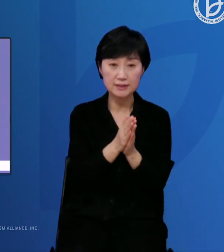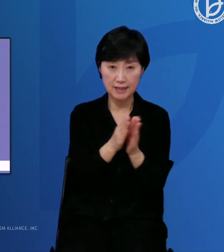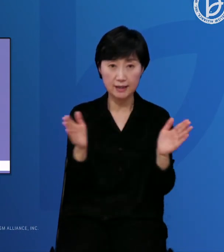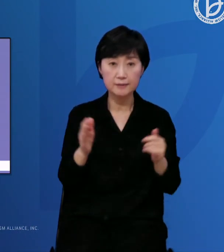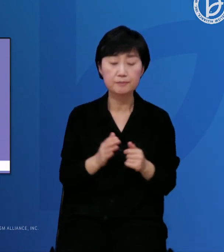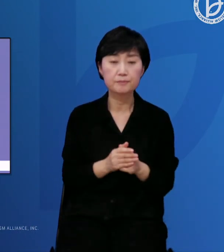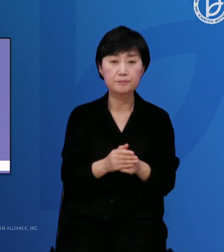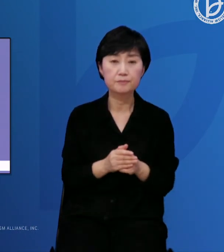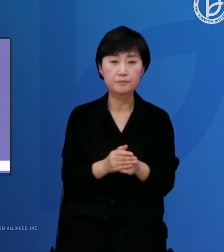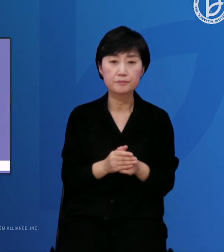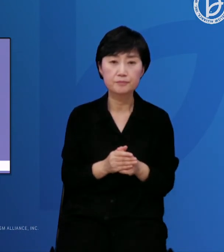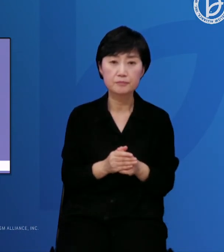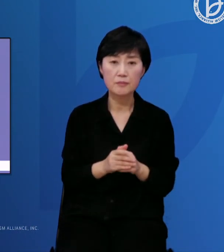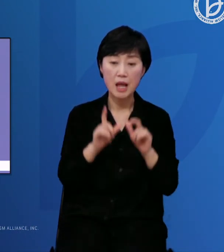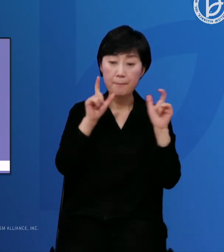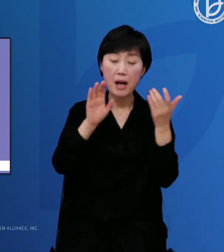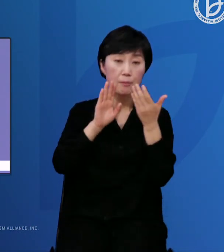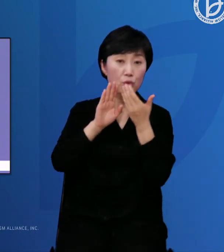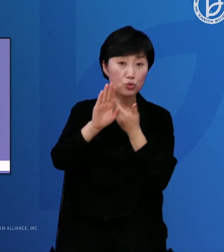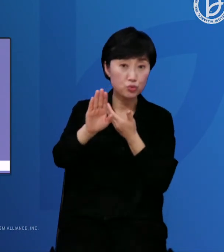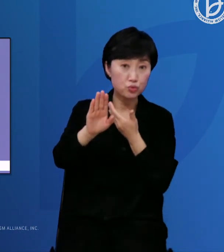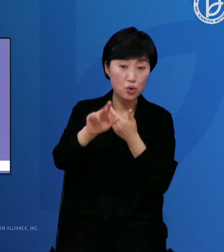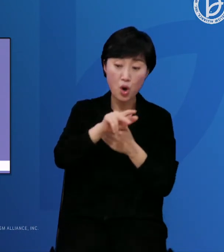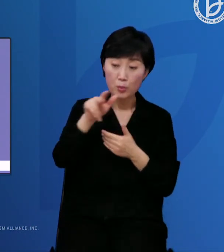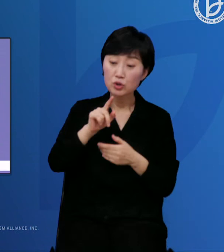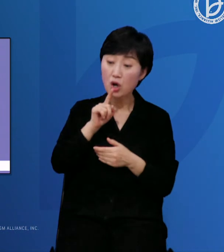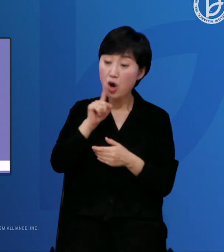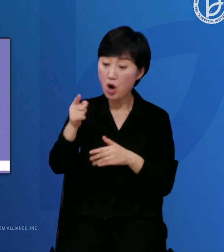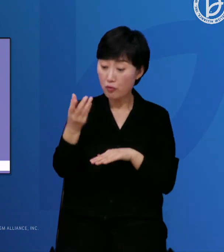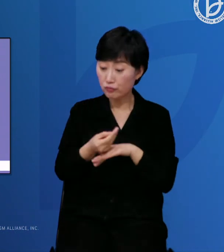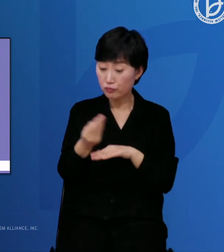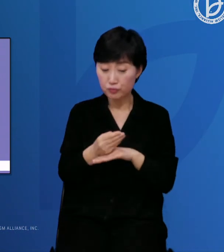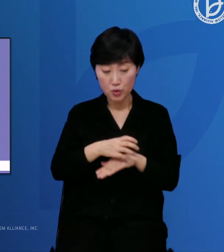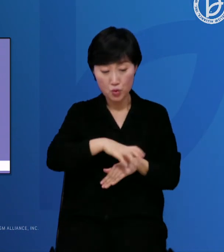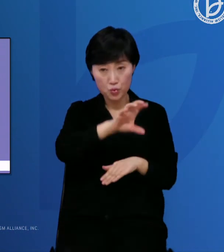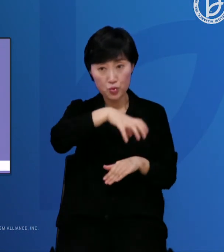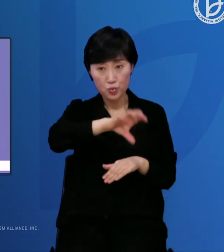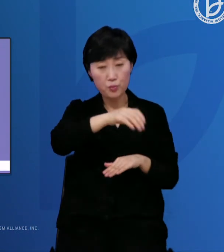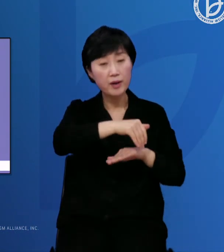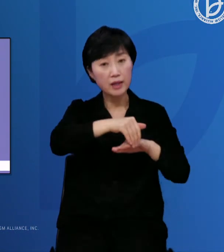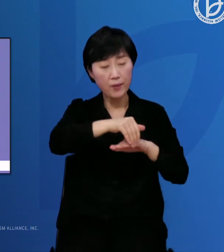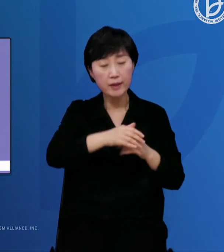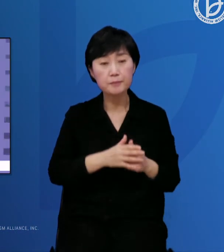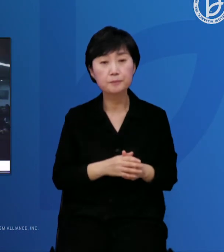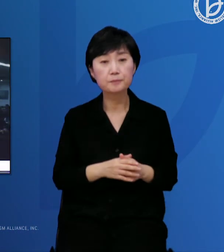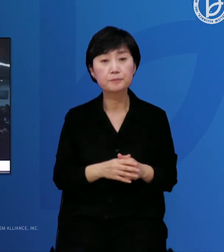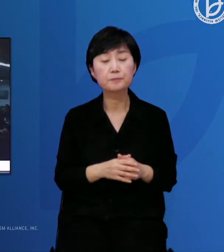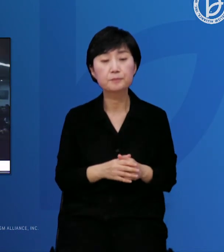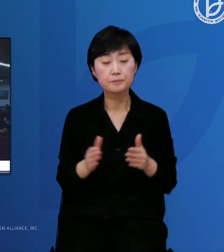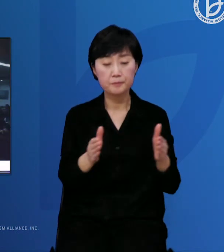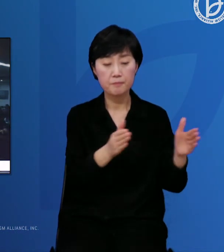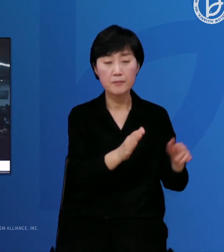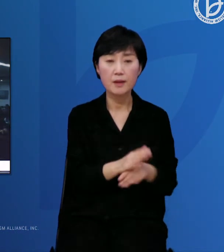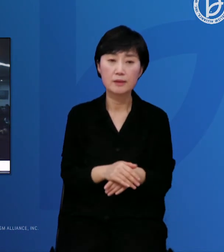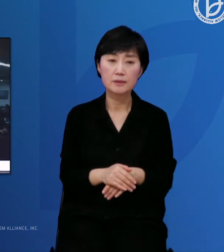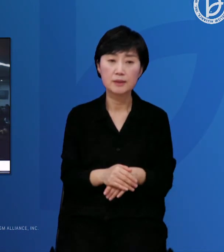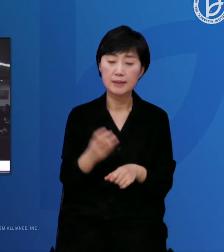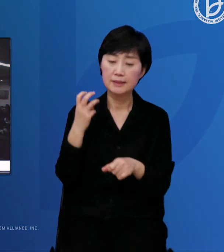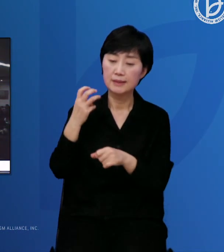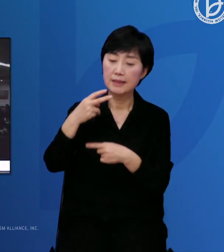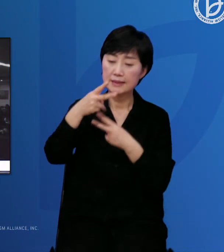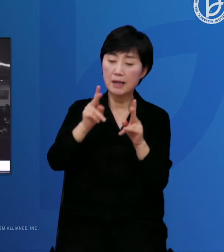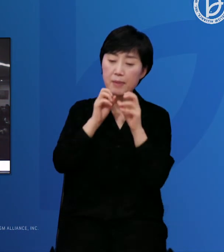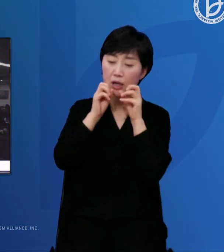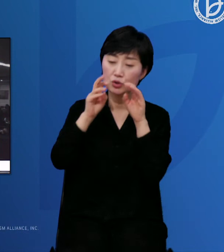시작하며 말씀이 선포된 이후 포르투갈어 통역 파일이 업로드됩니다. 한편 지난 30년간